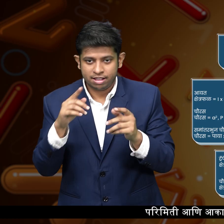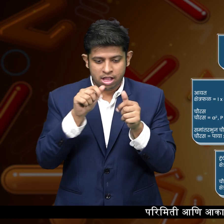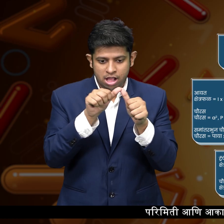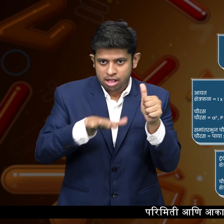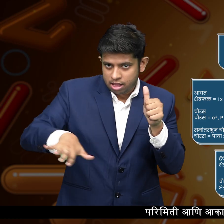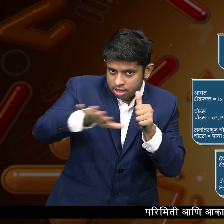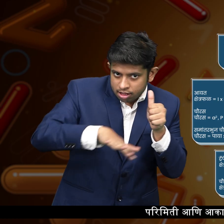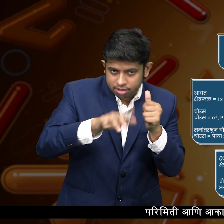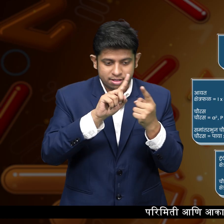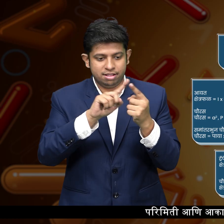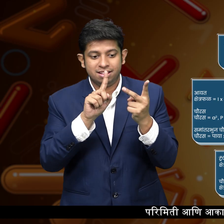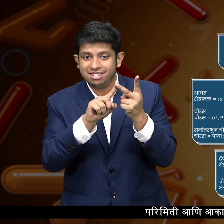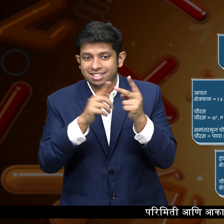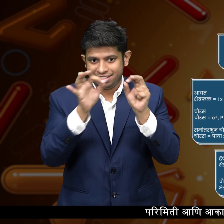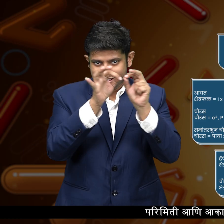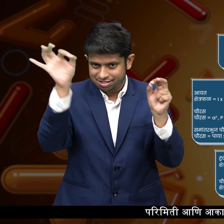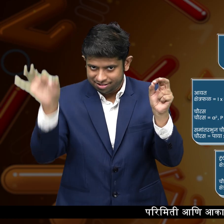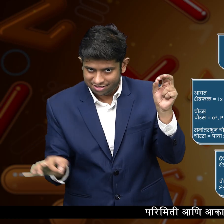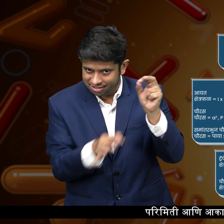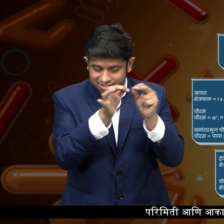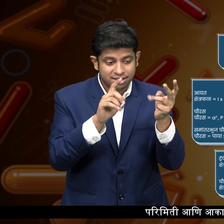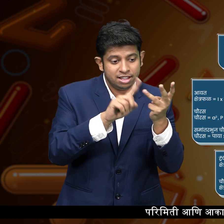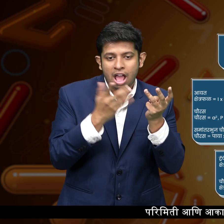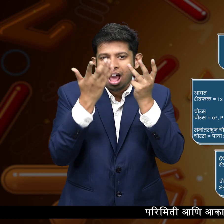परिमिती आणि आकारमान यातील फरक पाहूया.